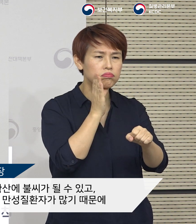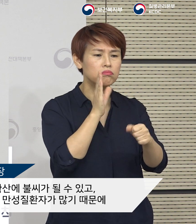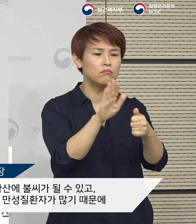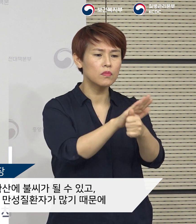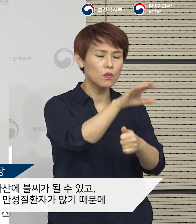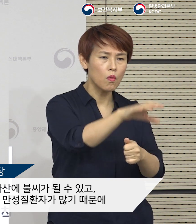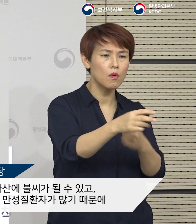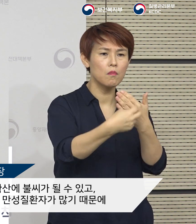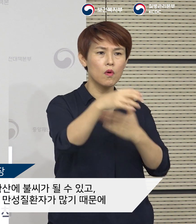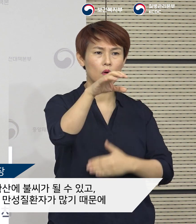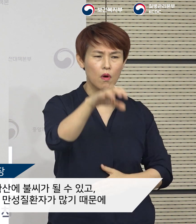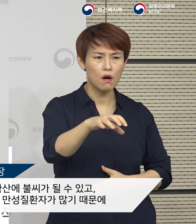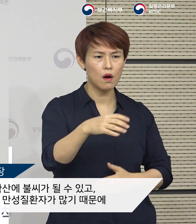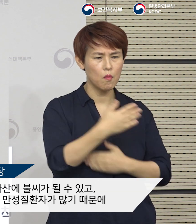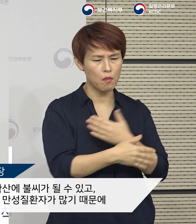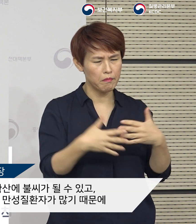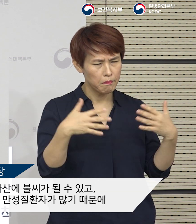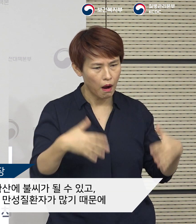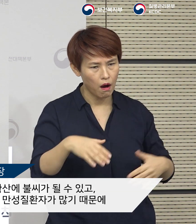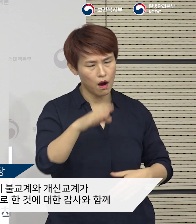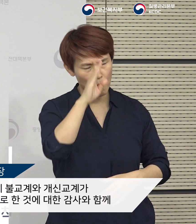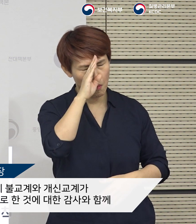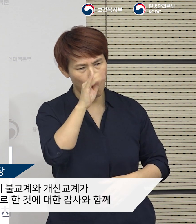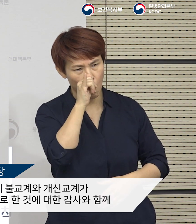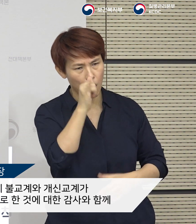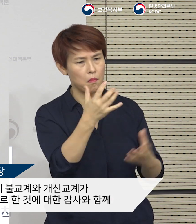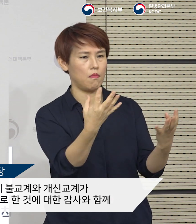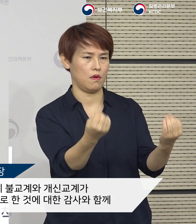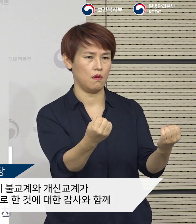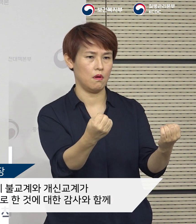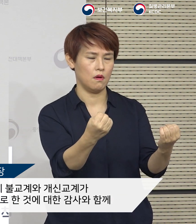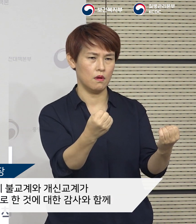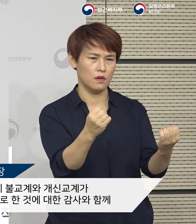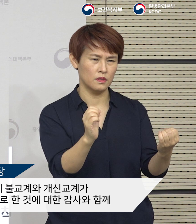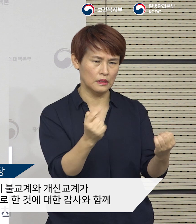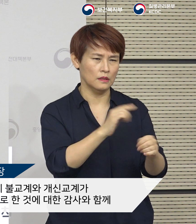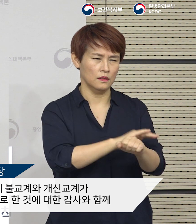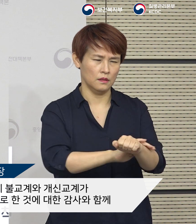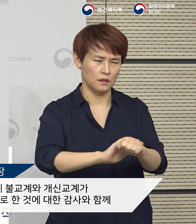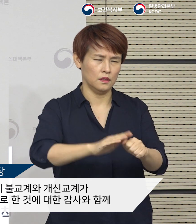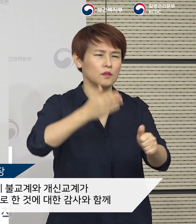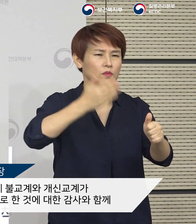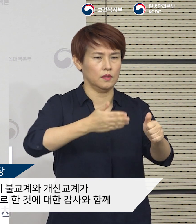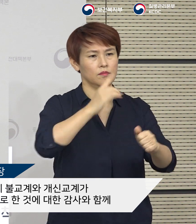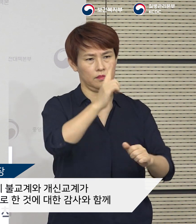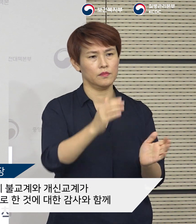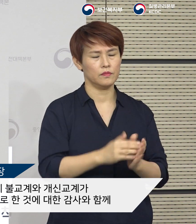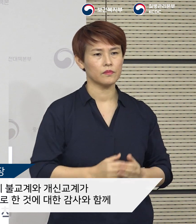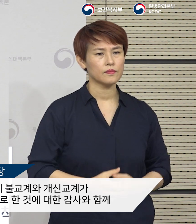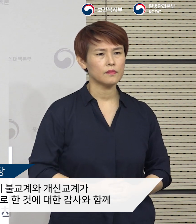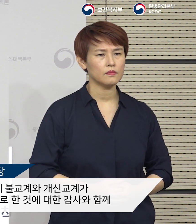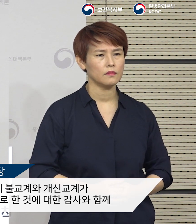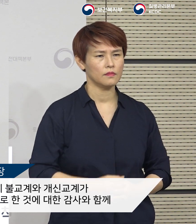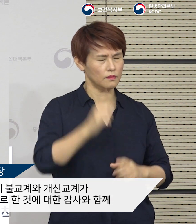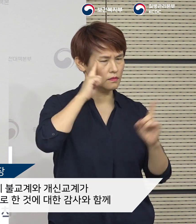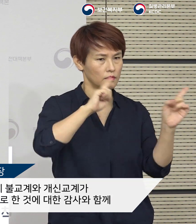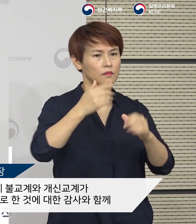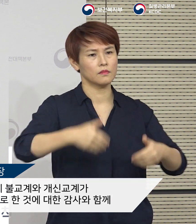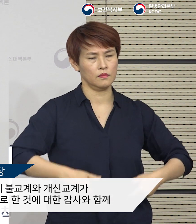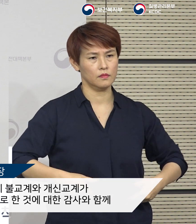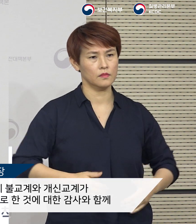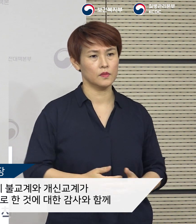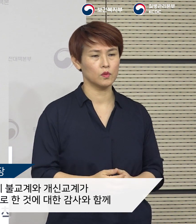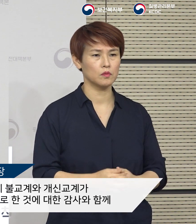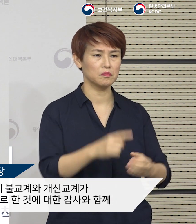취약한 고령자와 만성질환자가 많기 때문에 더욱 긴장해 달라고 당부하였습니다. 이와 함께